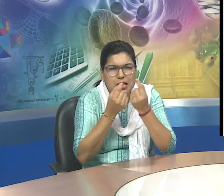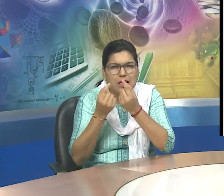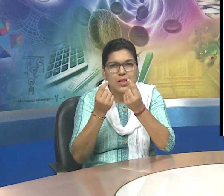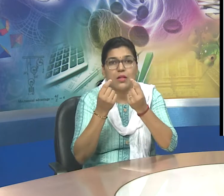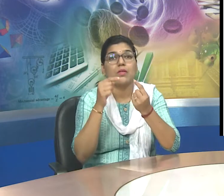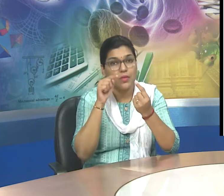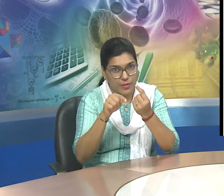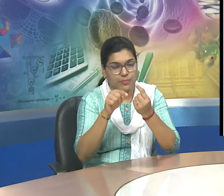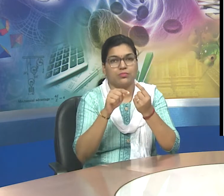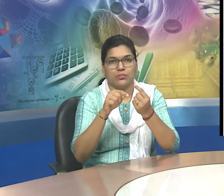से मिल गया है